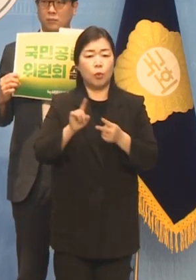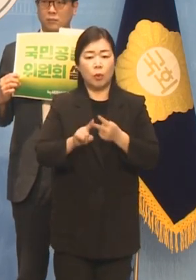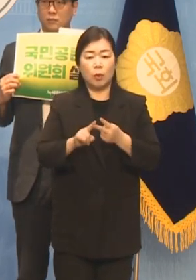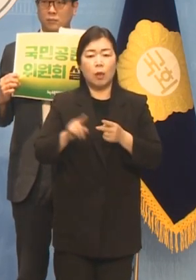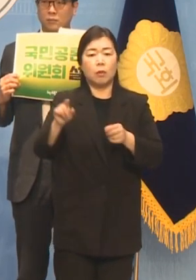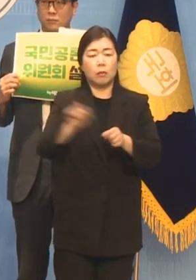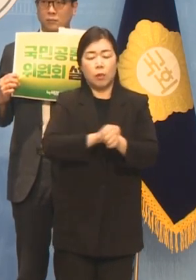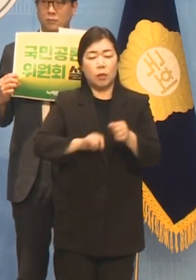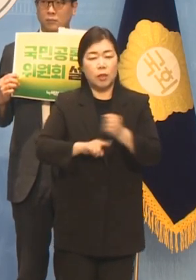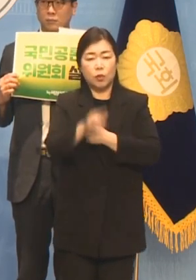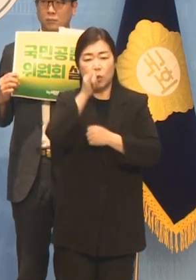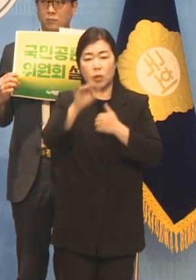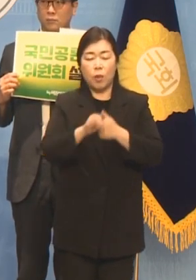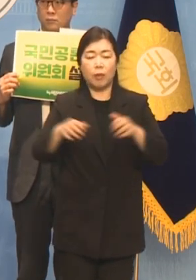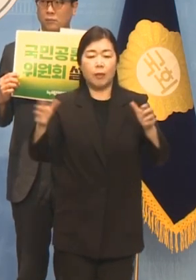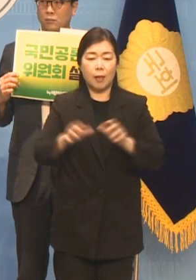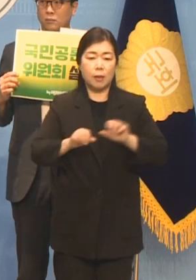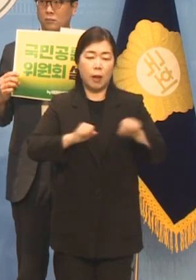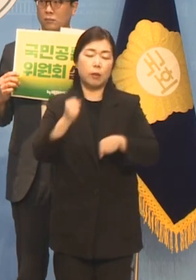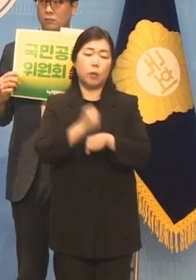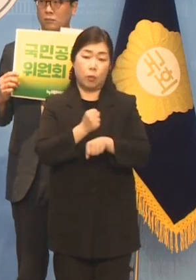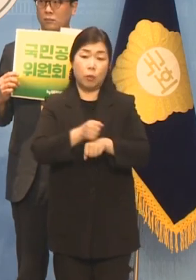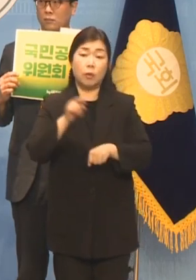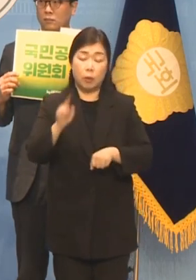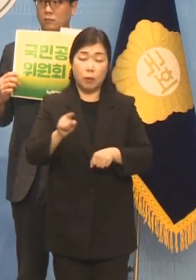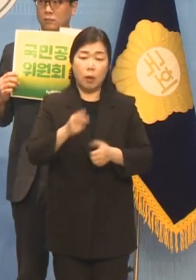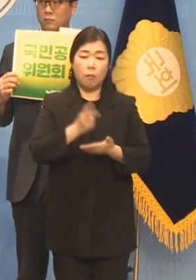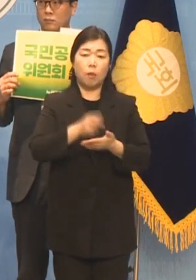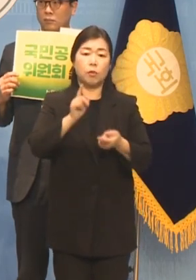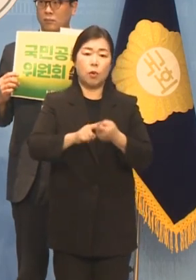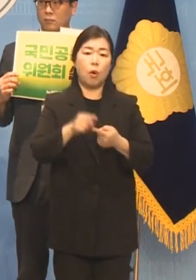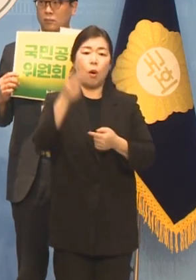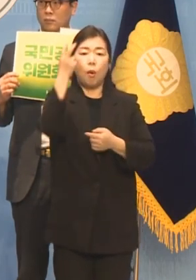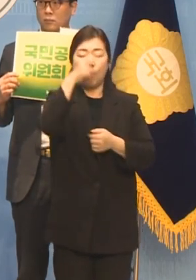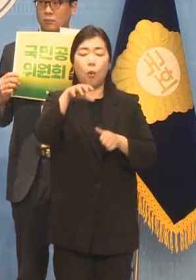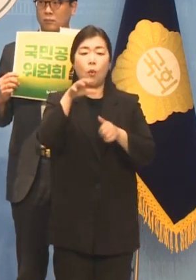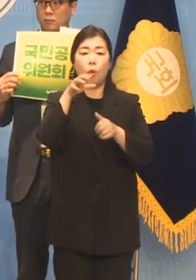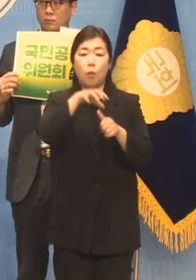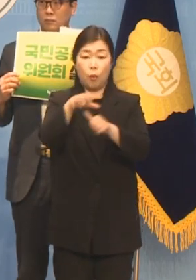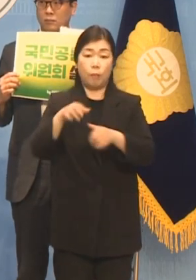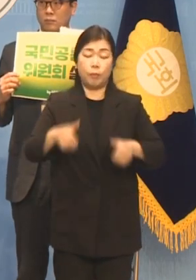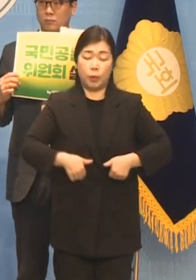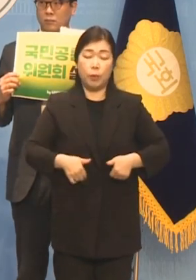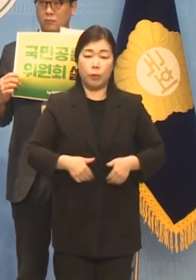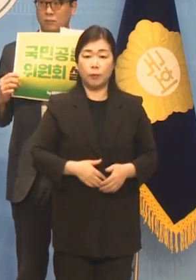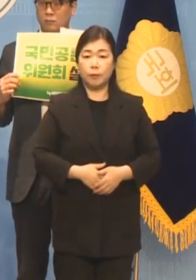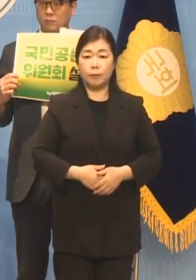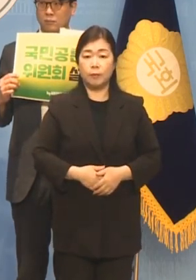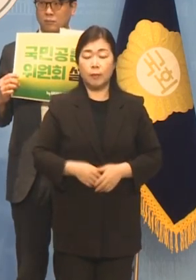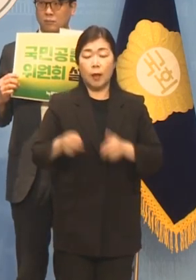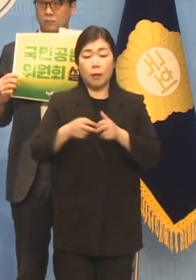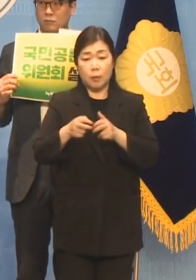이유가 있으면 단체 행동은 법적으로 보호해야 합니다. 전공의들이 스스로